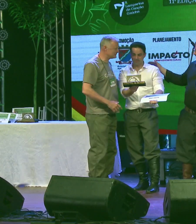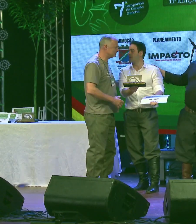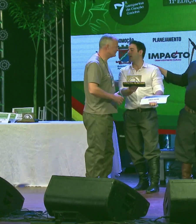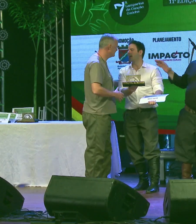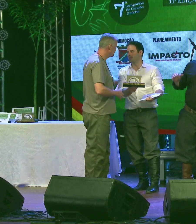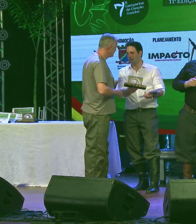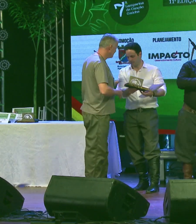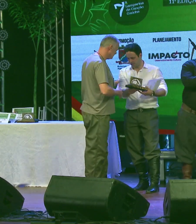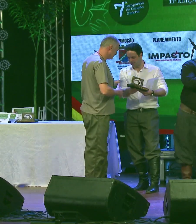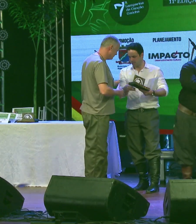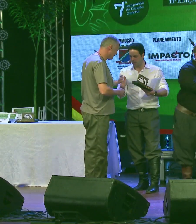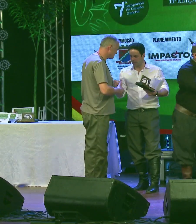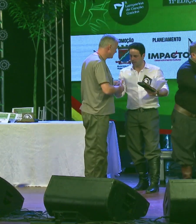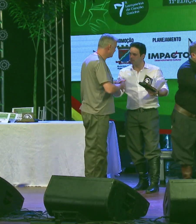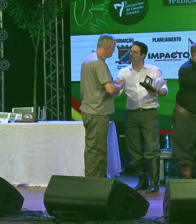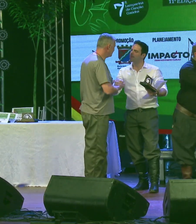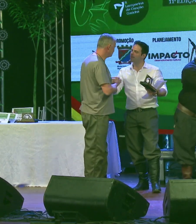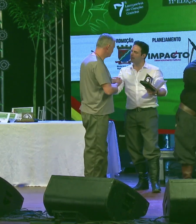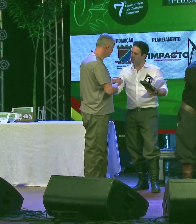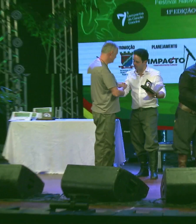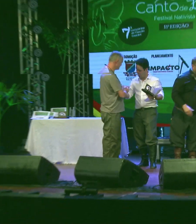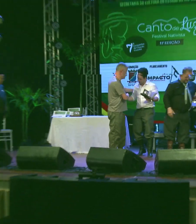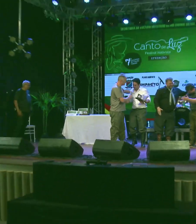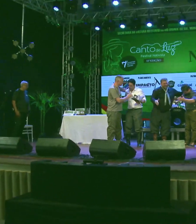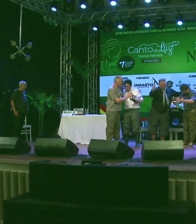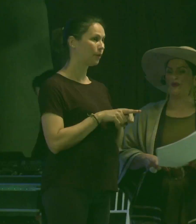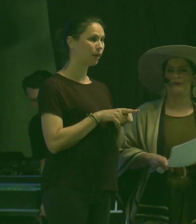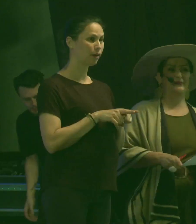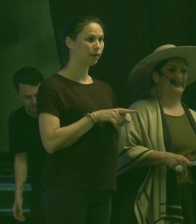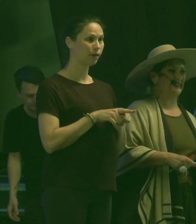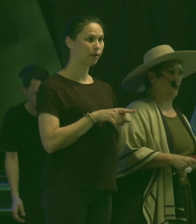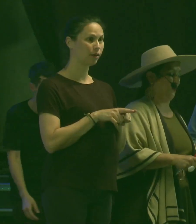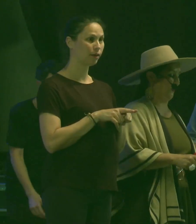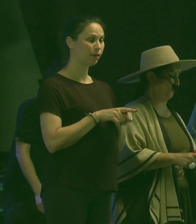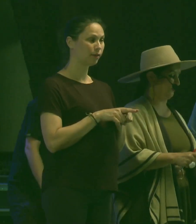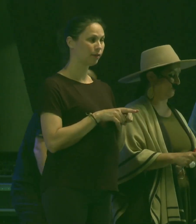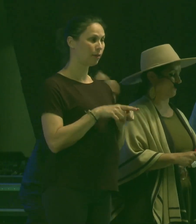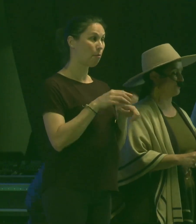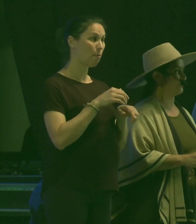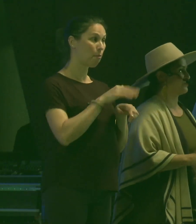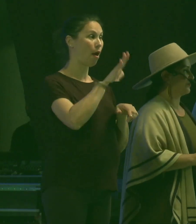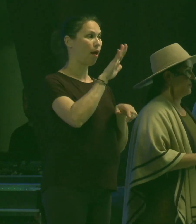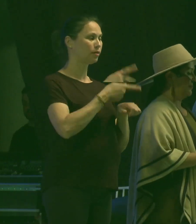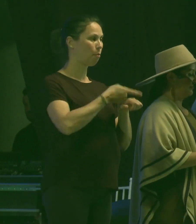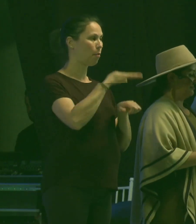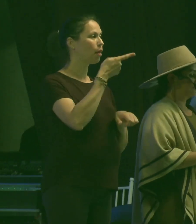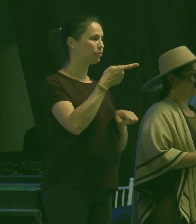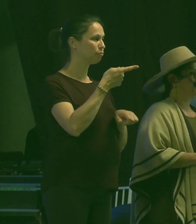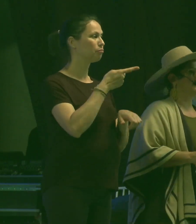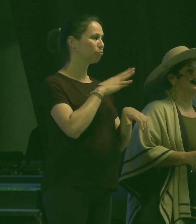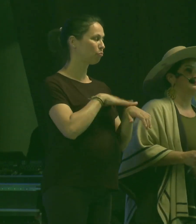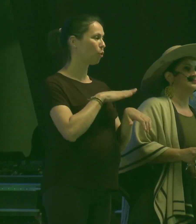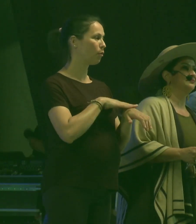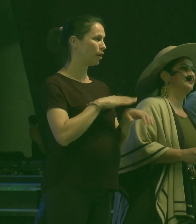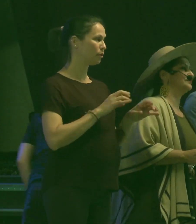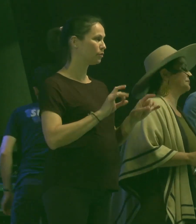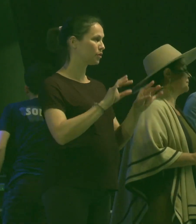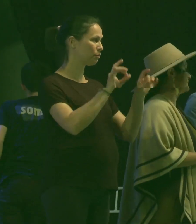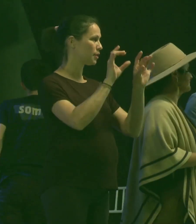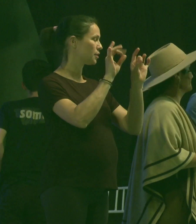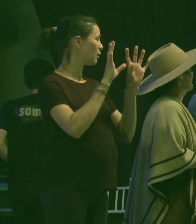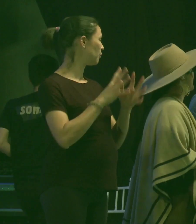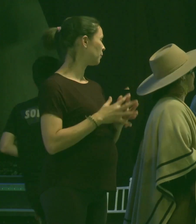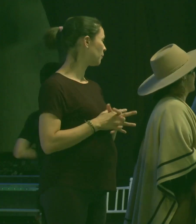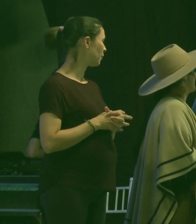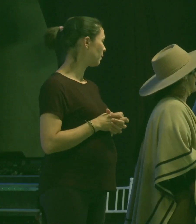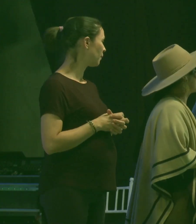Obrigado. A gente vai parabenizando, então, mais uma premiação. Que momento, hein, gente? Bom, a gente está